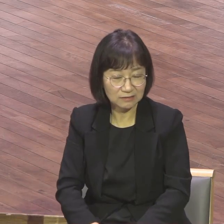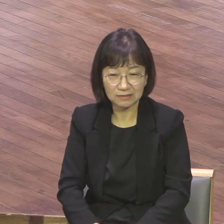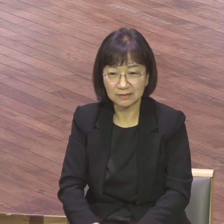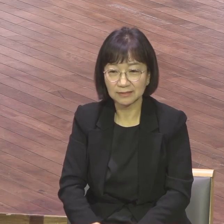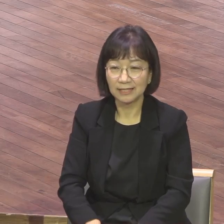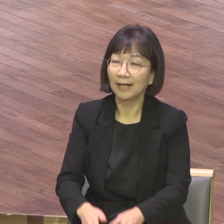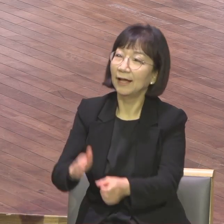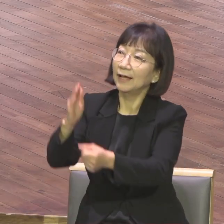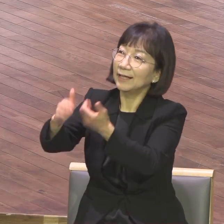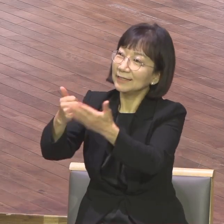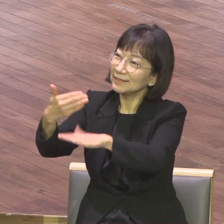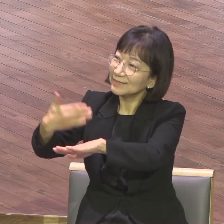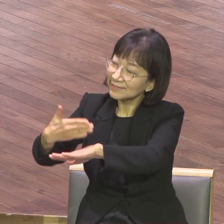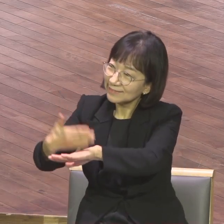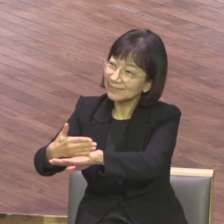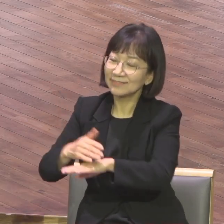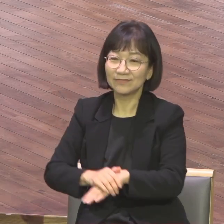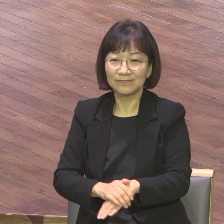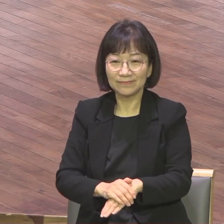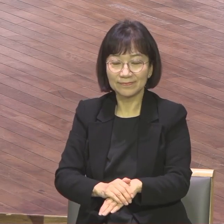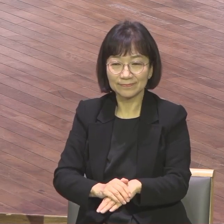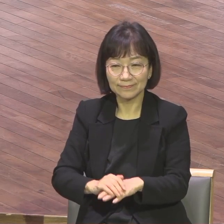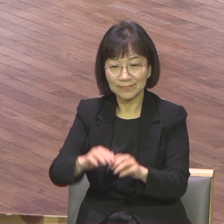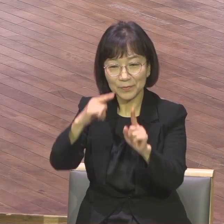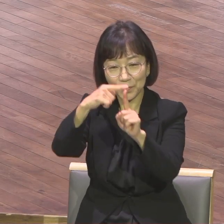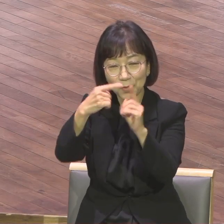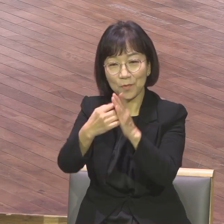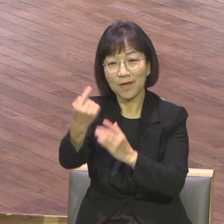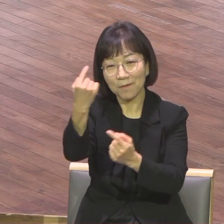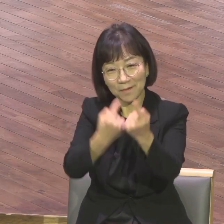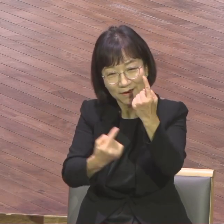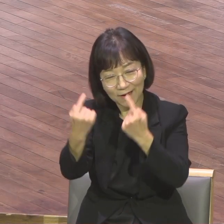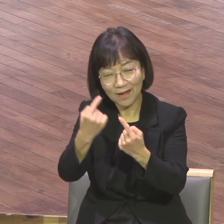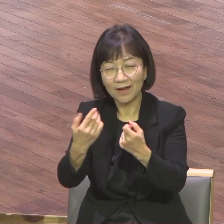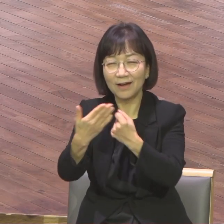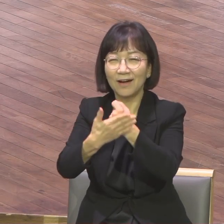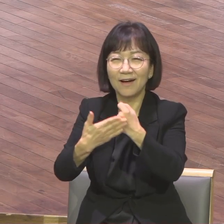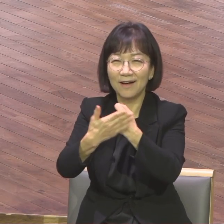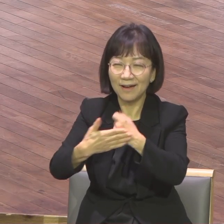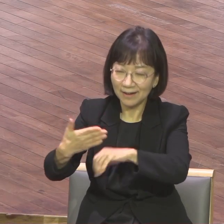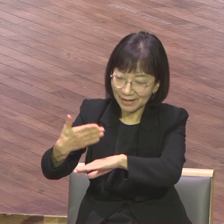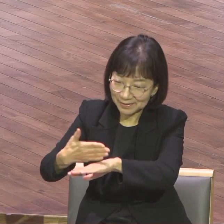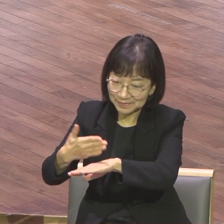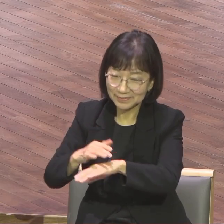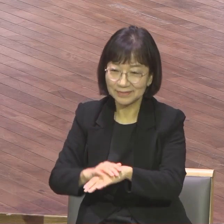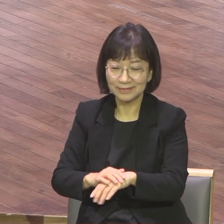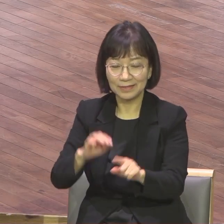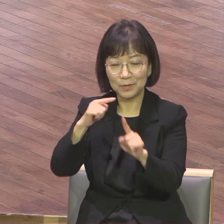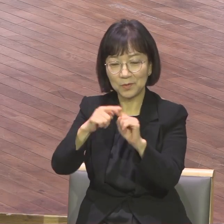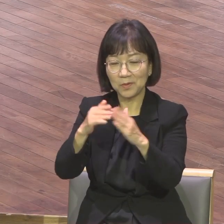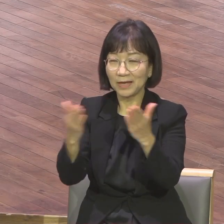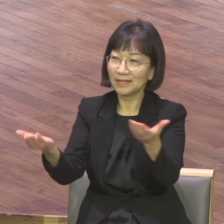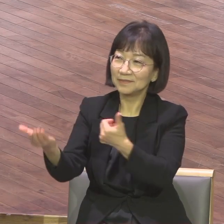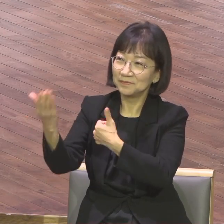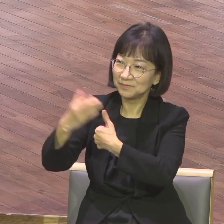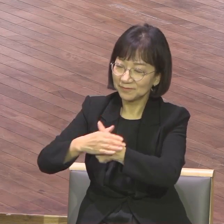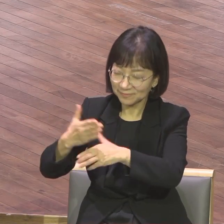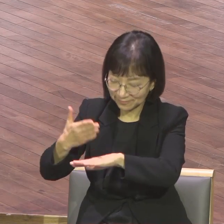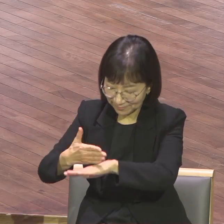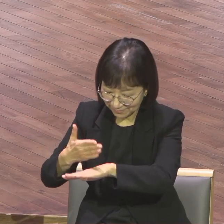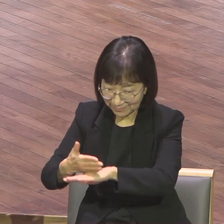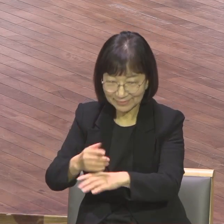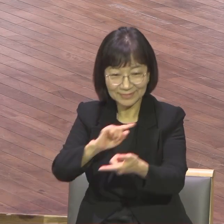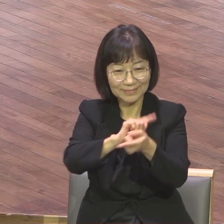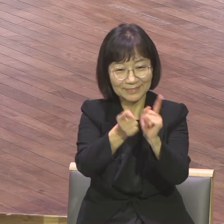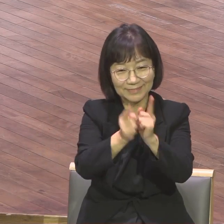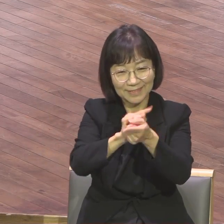하나님께 감사. 교회 나와서 은혜 받고 감사. 직분 주신 거 감사. 성도 간에